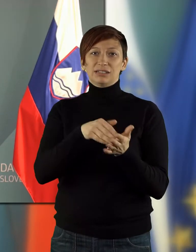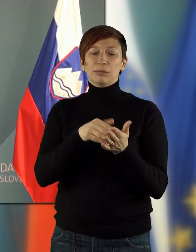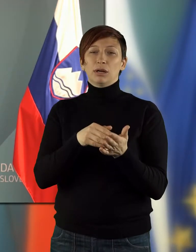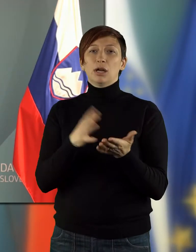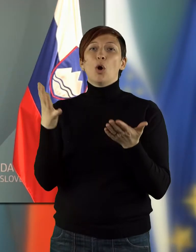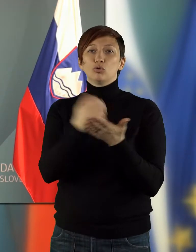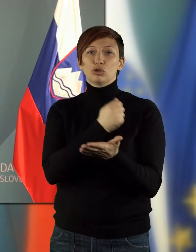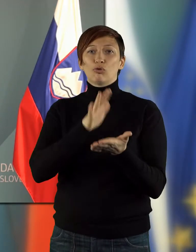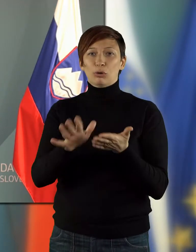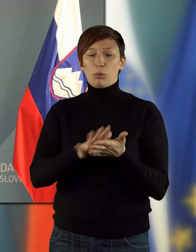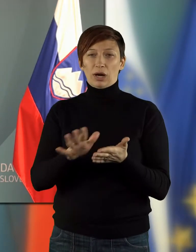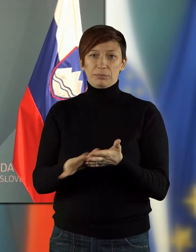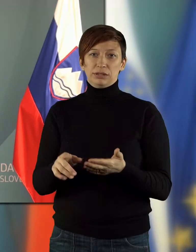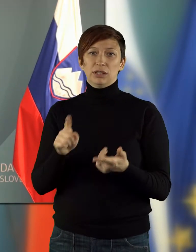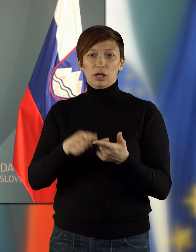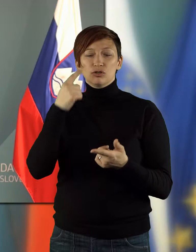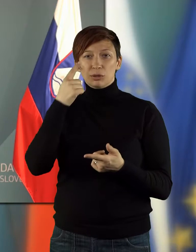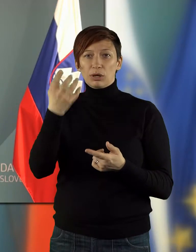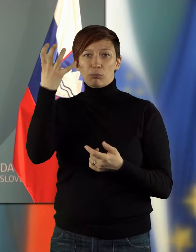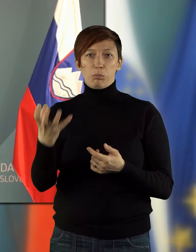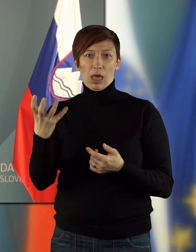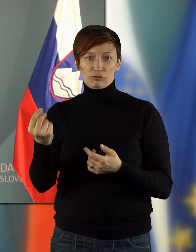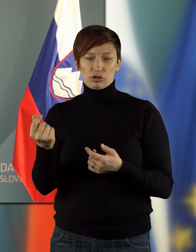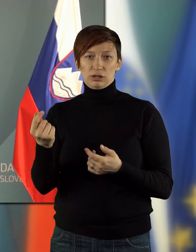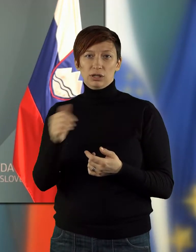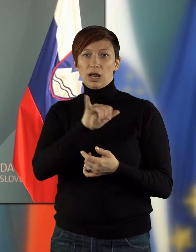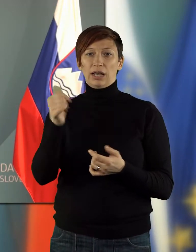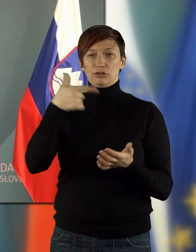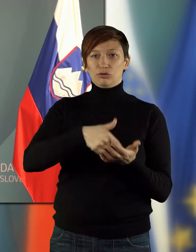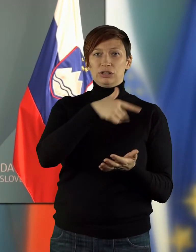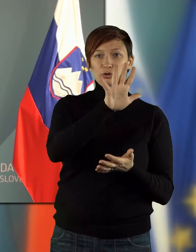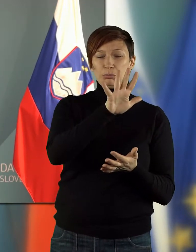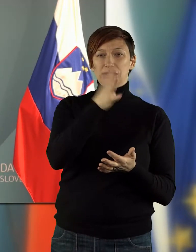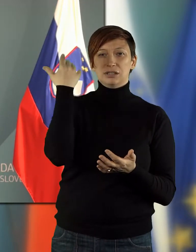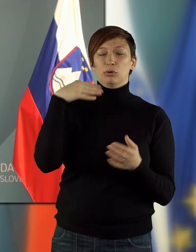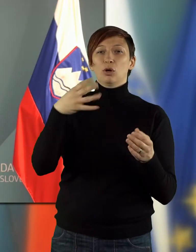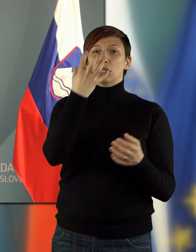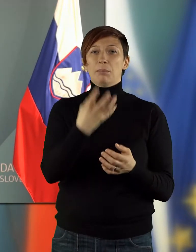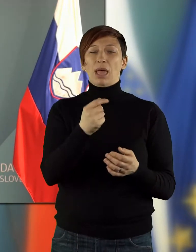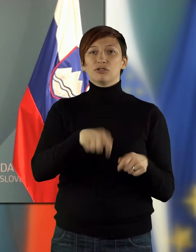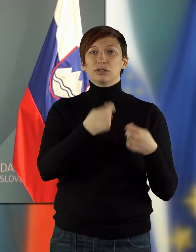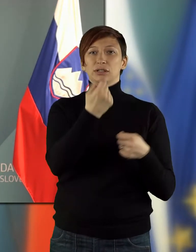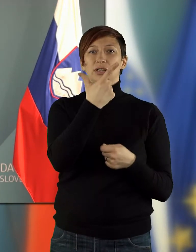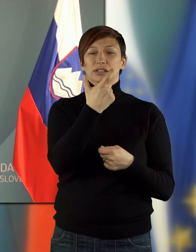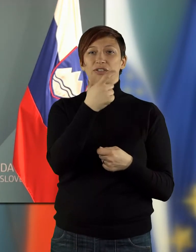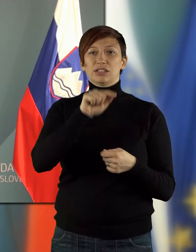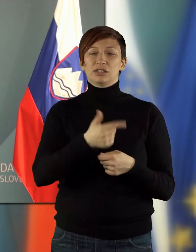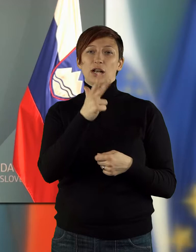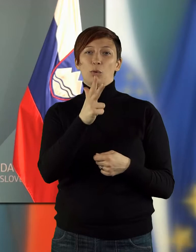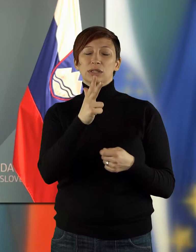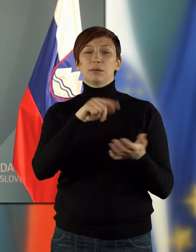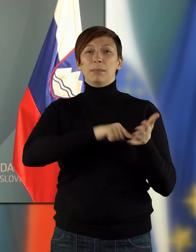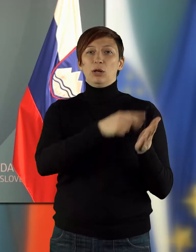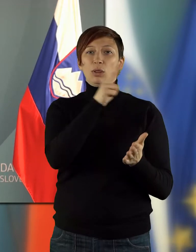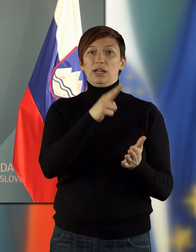sredstva je potrebno učinkovito porabiti. Če pogledamo plače, v letu 2015 je bilo za plače namenjenih